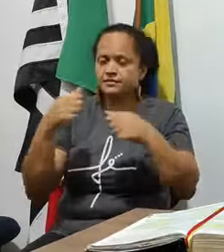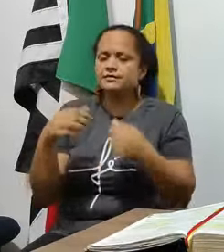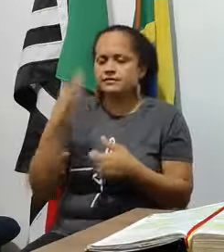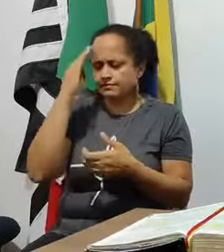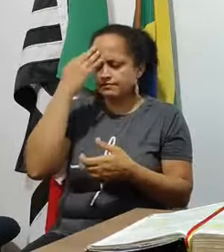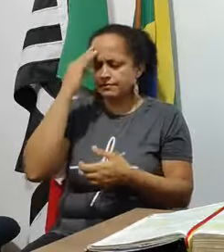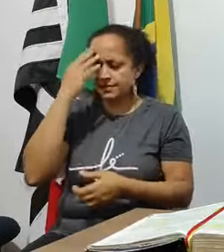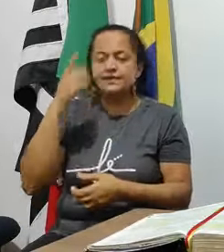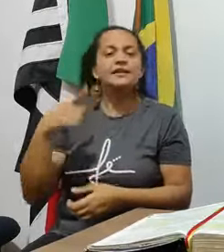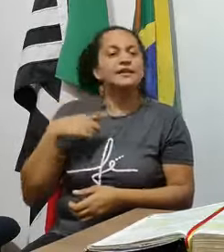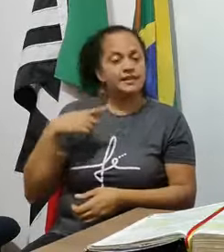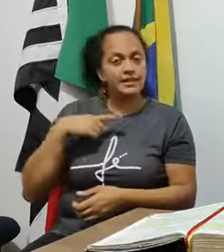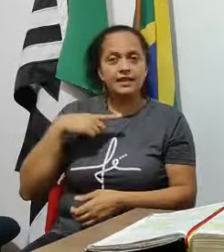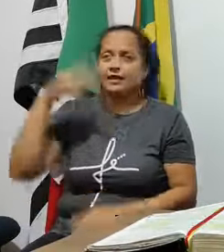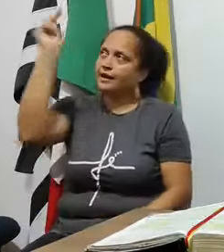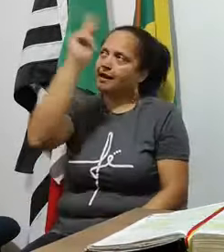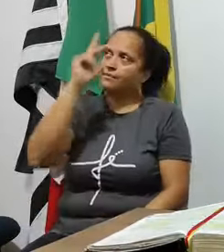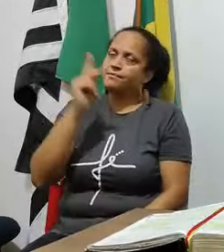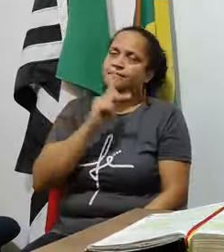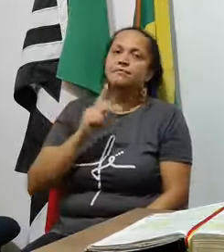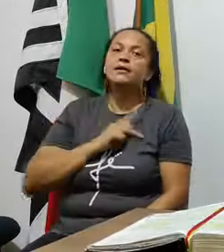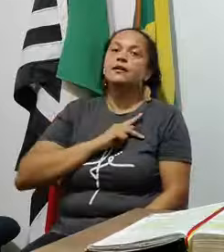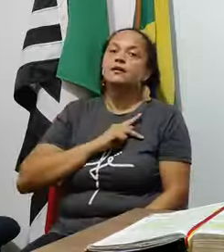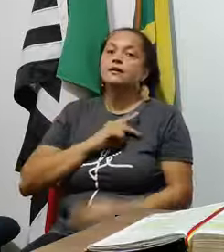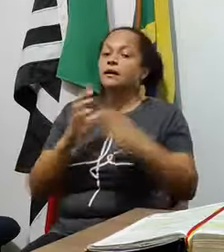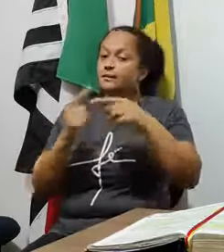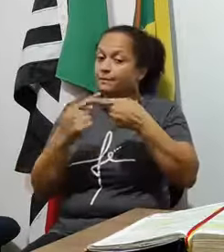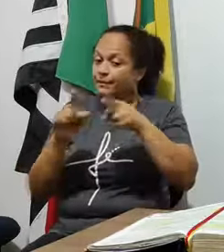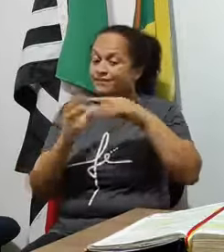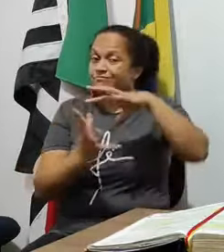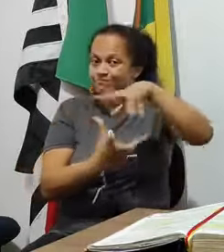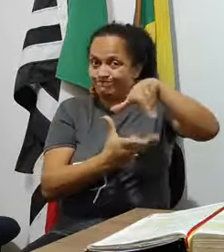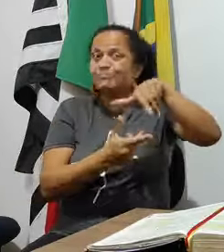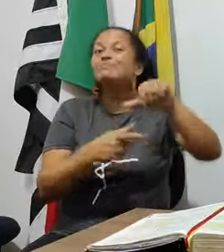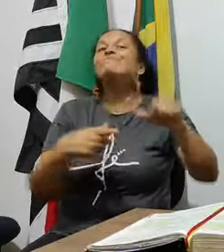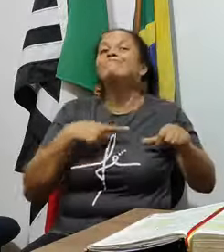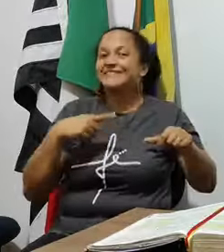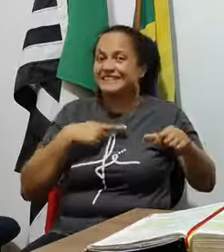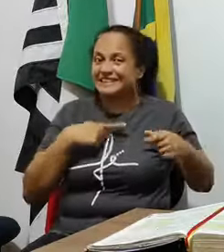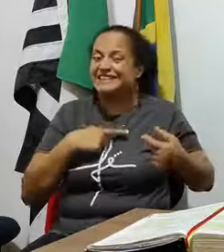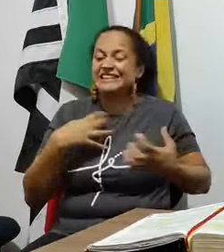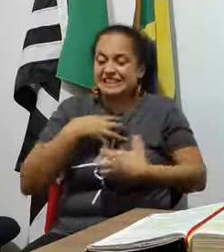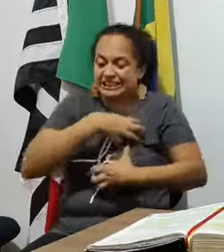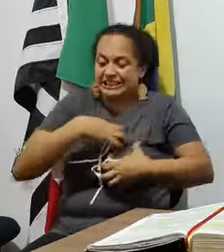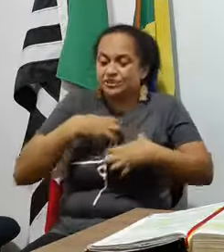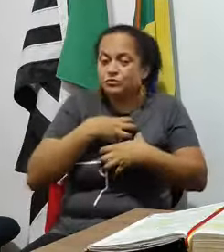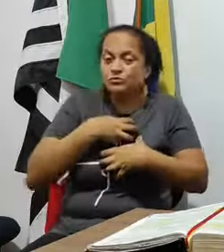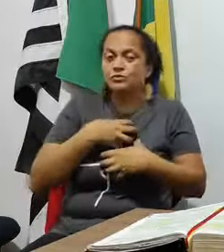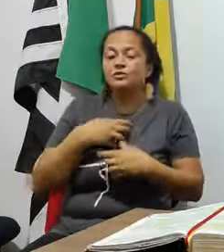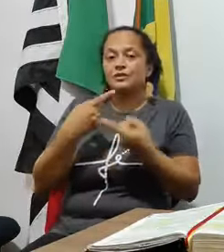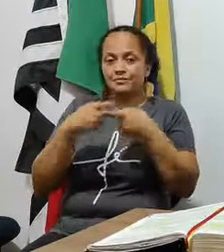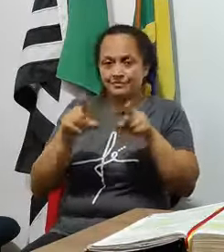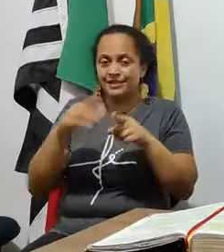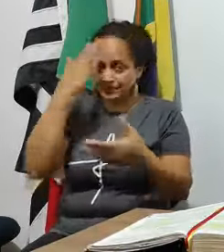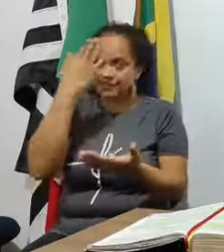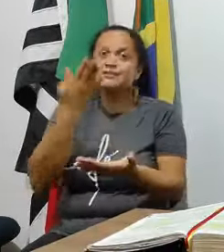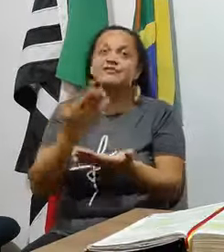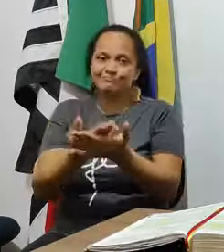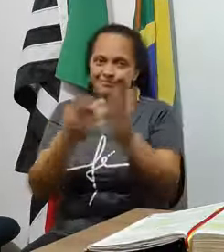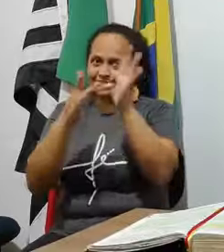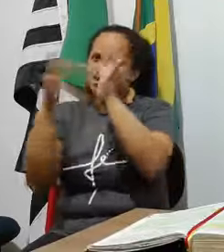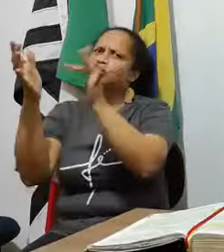No mundo tereis aflições, mas tenham bom ânimo, eu venci o mundo. Mas